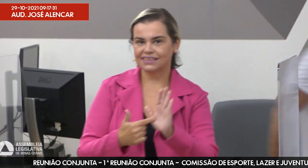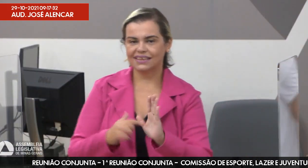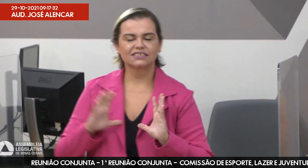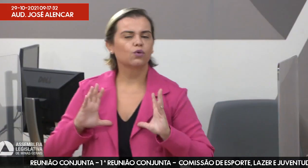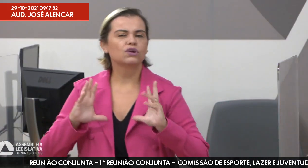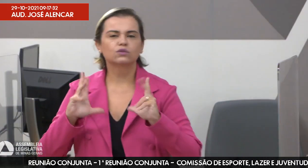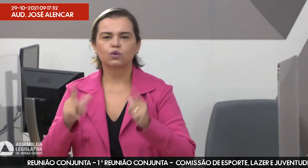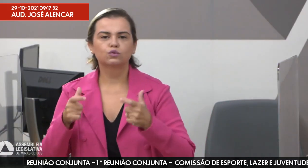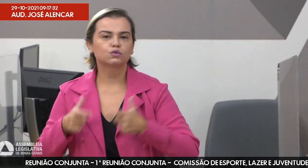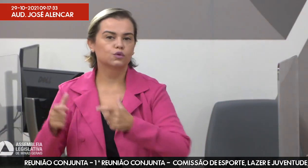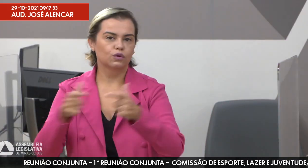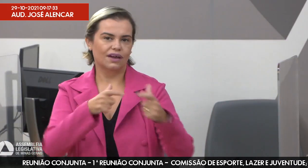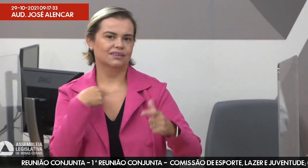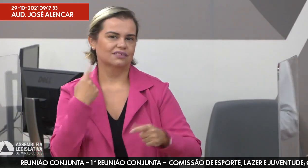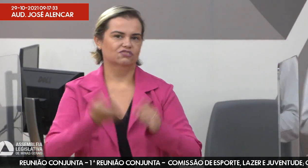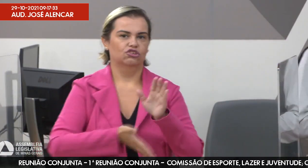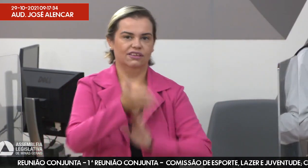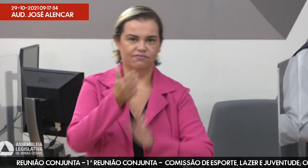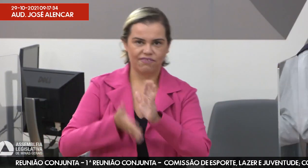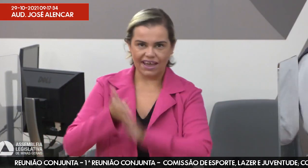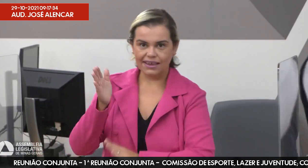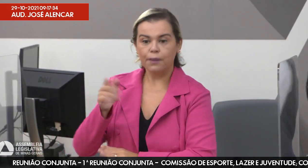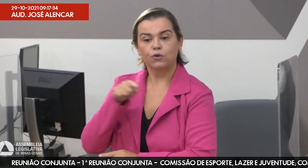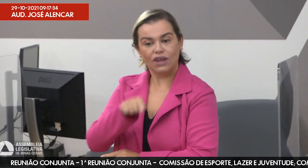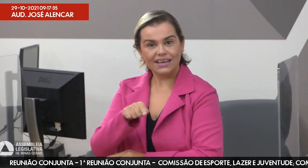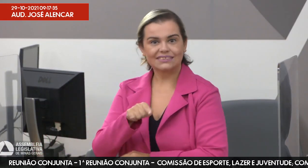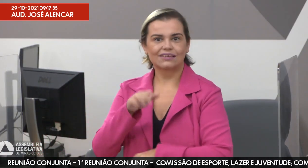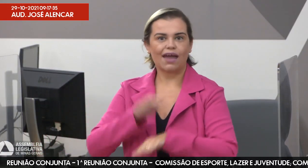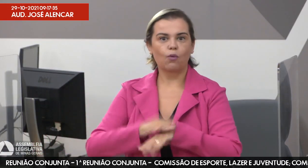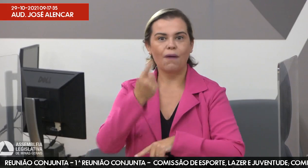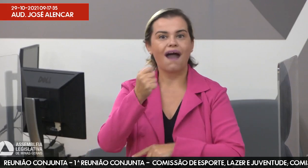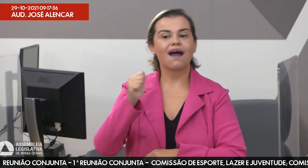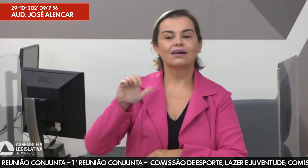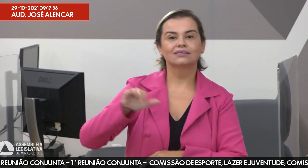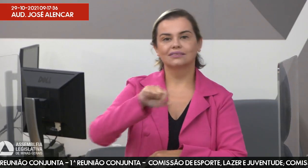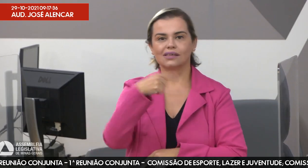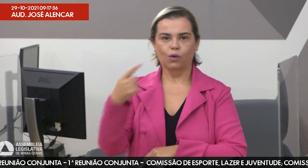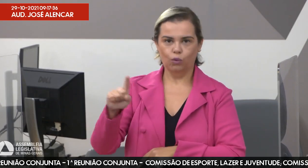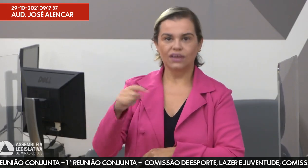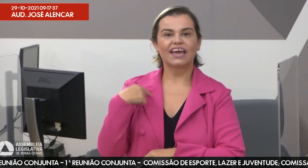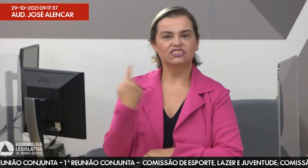É importante que façamos essa apresentação em todos os espaços que estejamos.